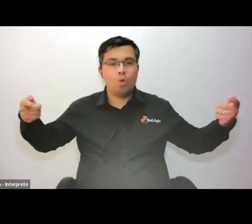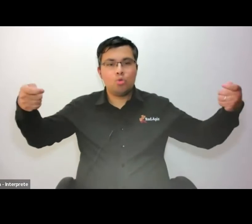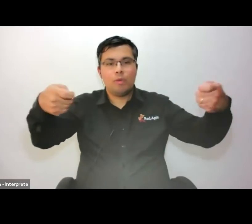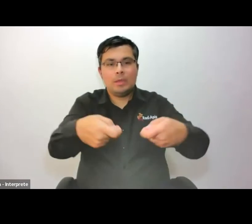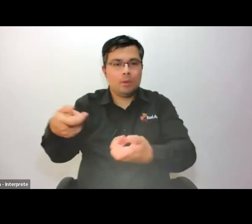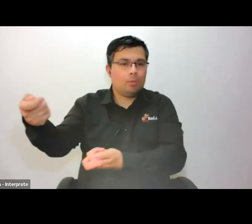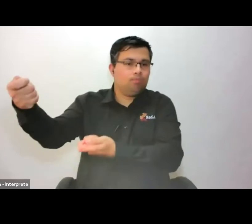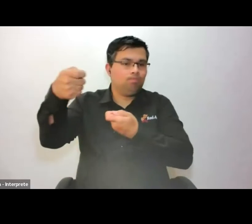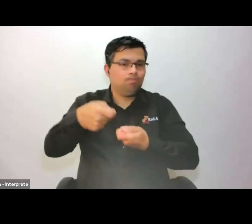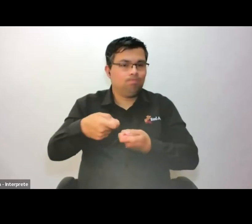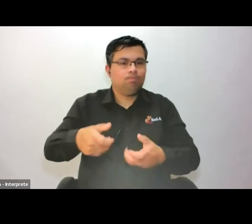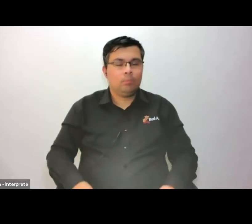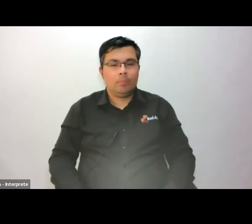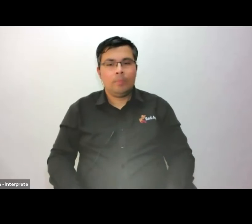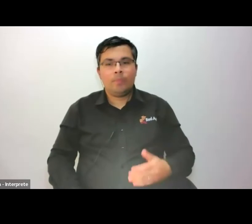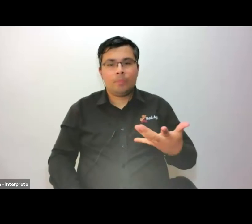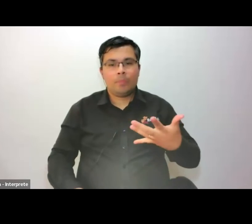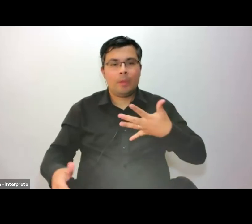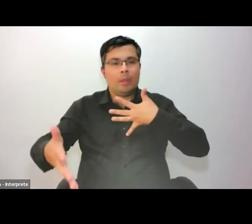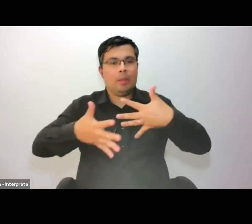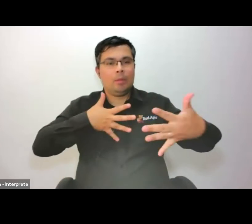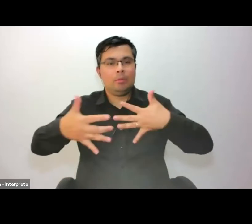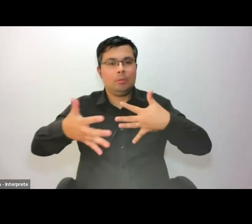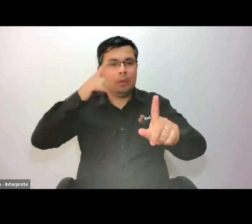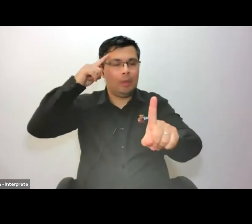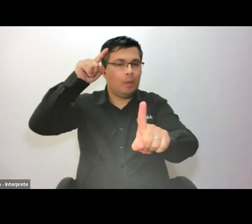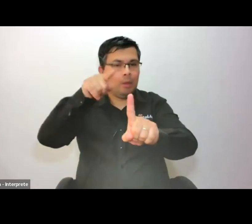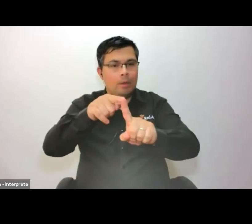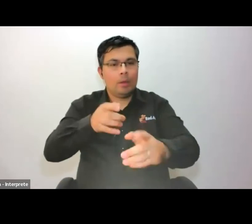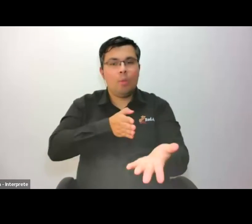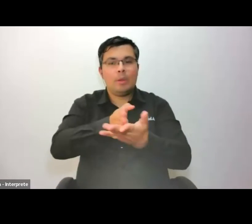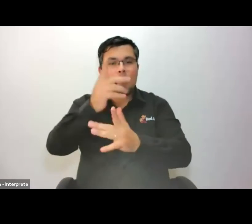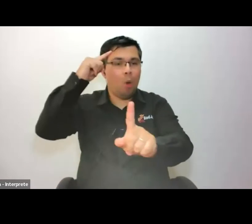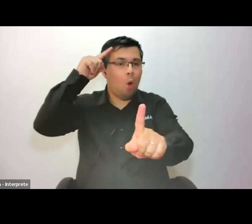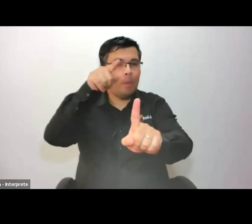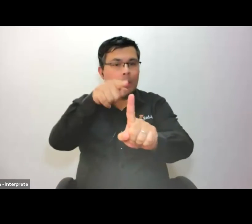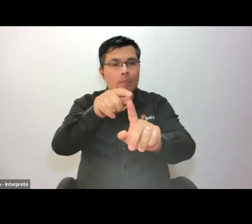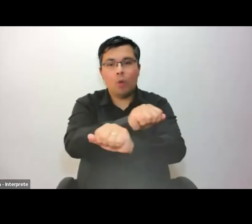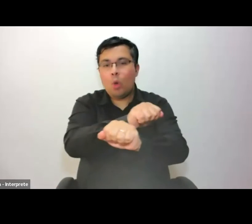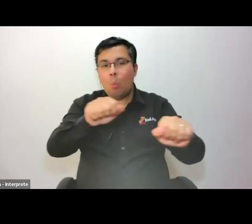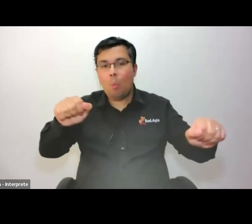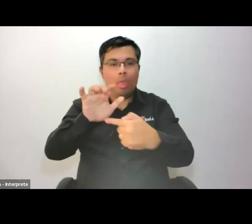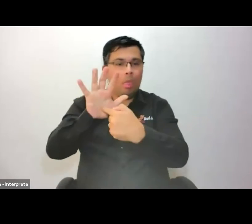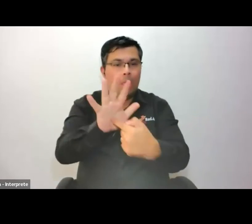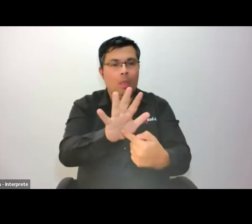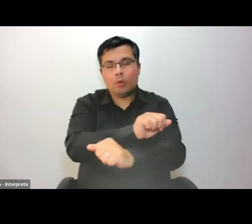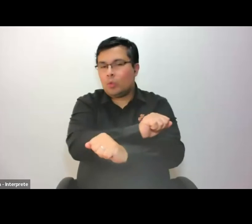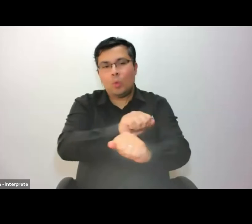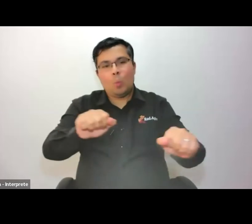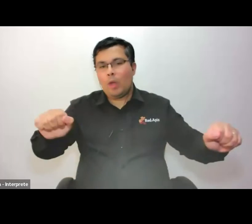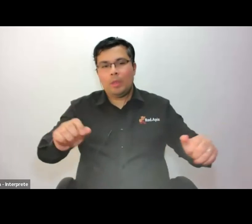y transparente. Y si partimos de la base de un sistema objetivo, evidentemente no puede haber discriminaciones en su